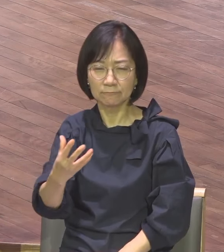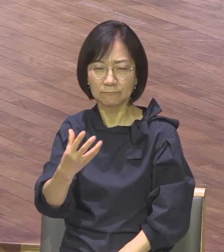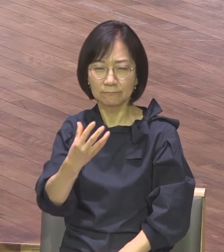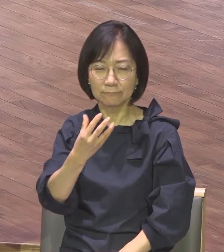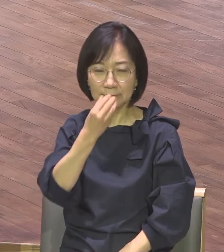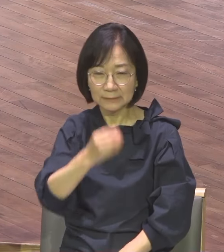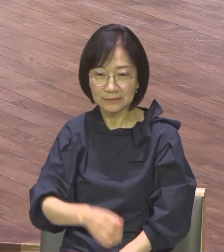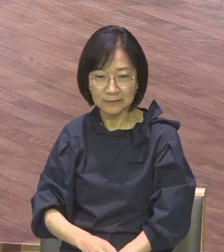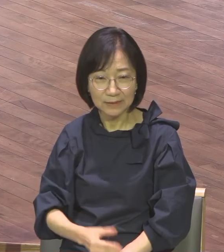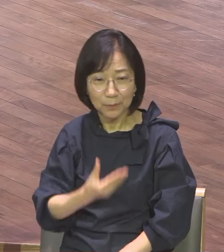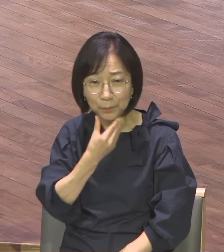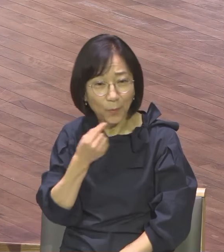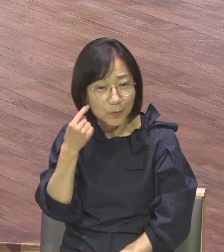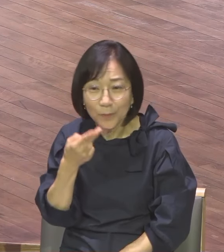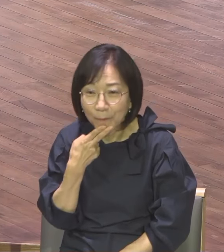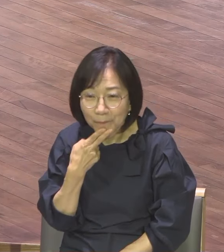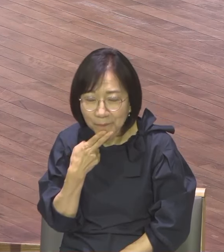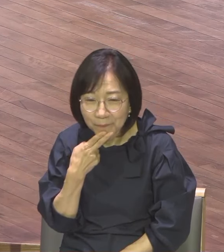복음 하나도 없잖아요.